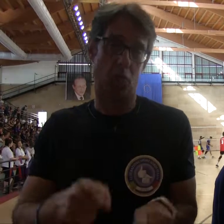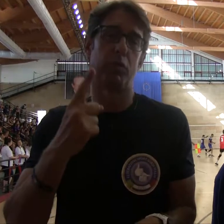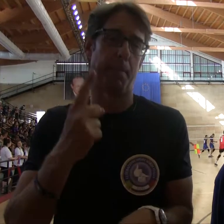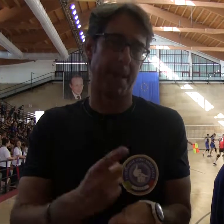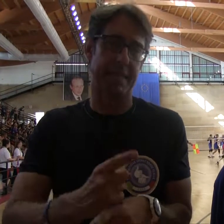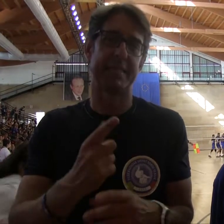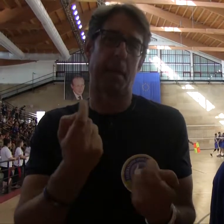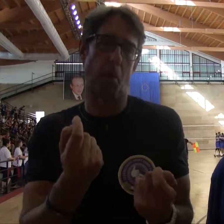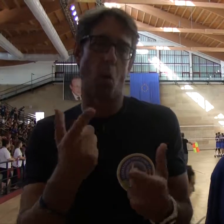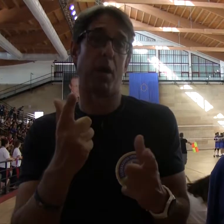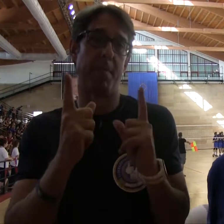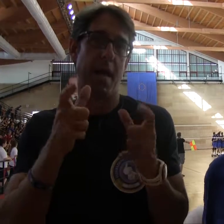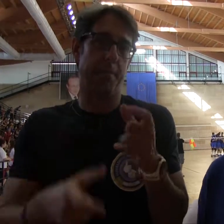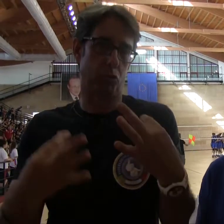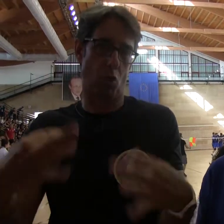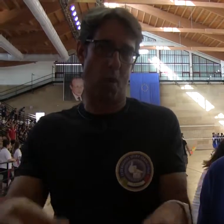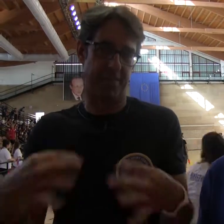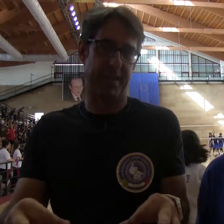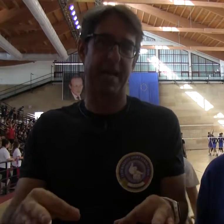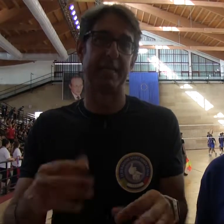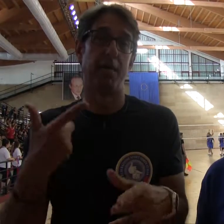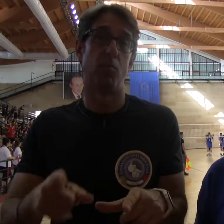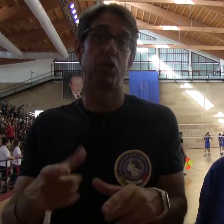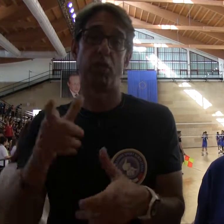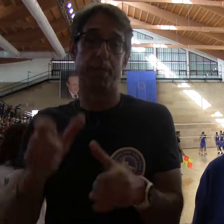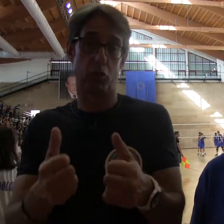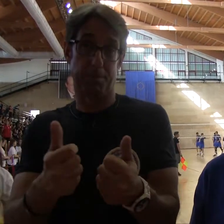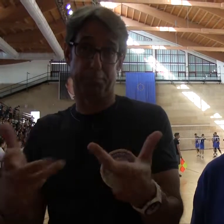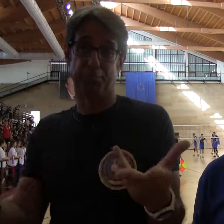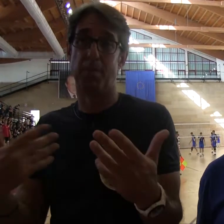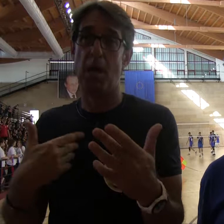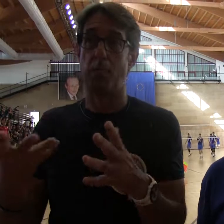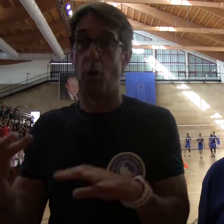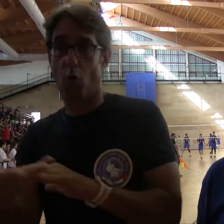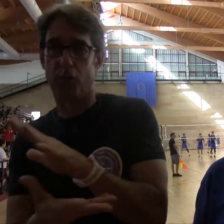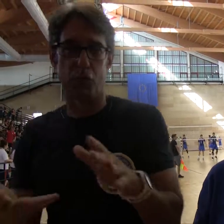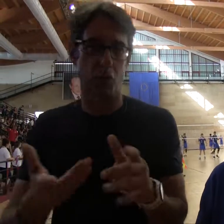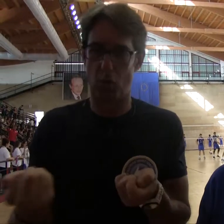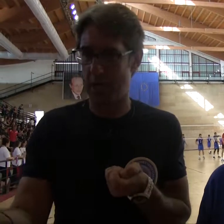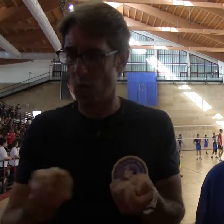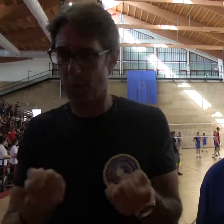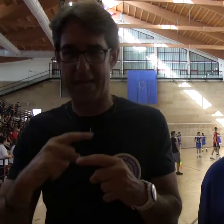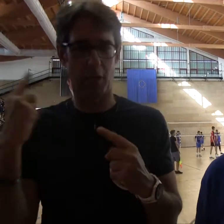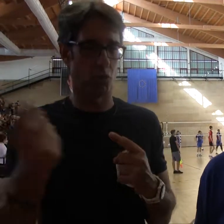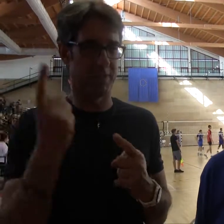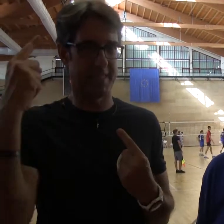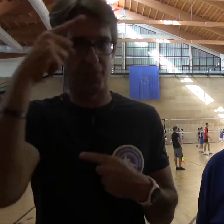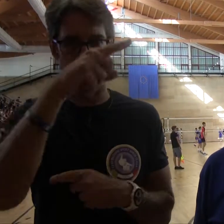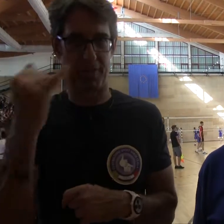finisce di lavorare male, perché c'è una disposizione di ruoli ed è difficile da controllare chi fa chi e chi fa